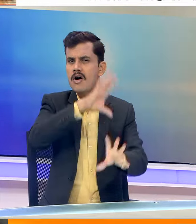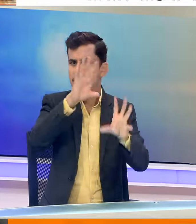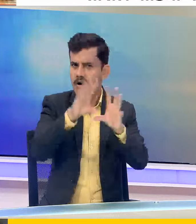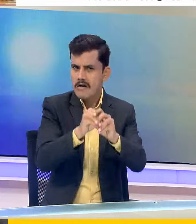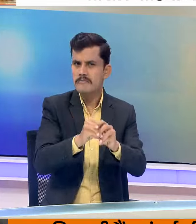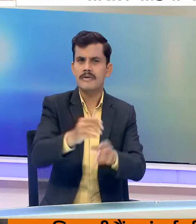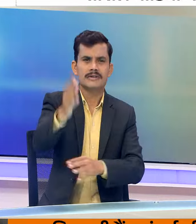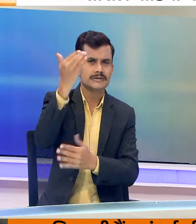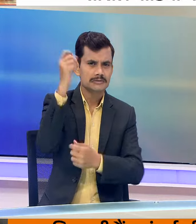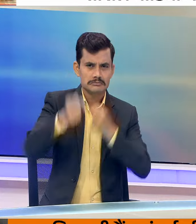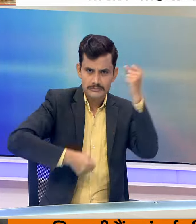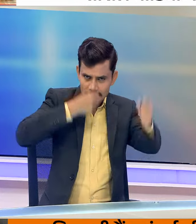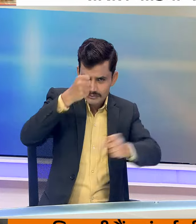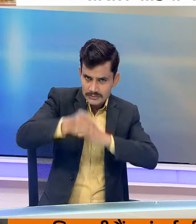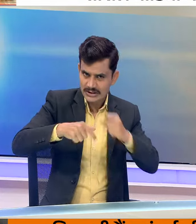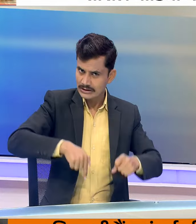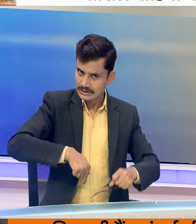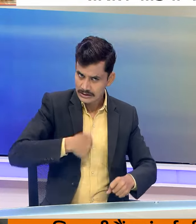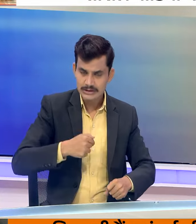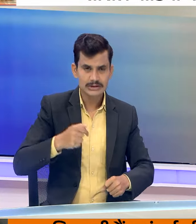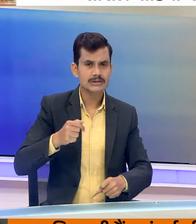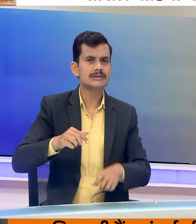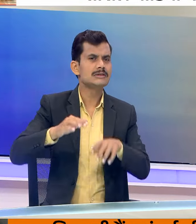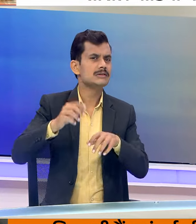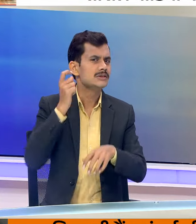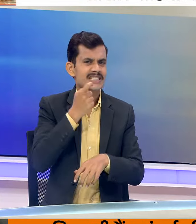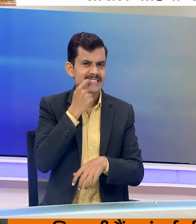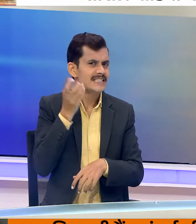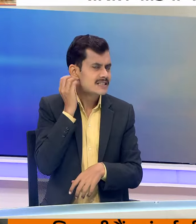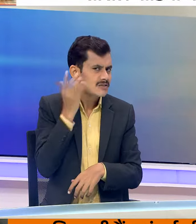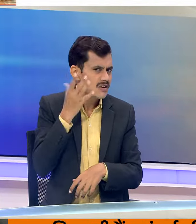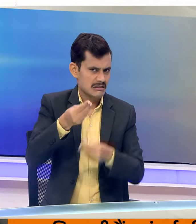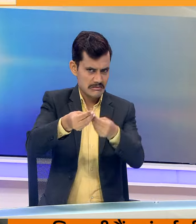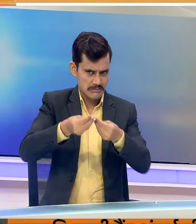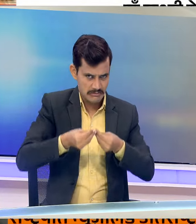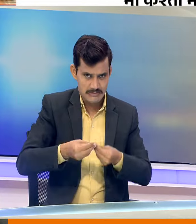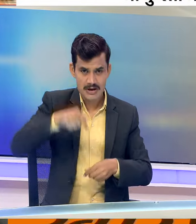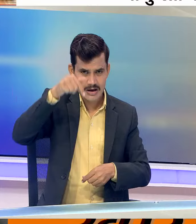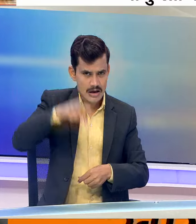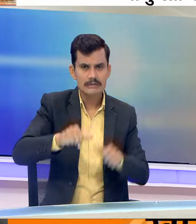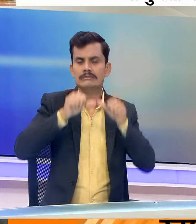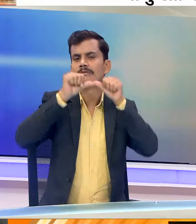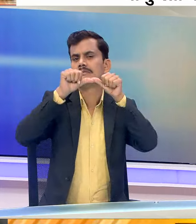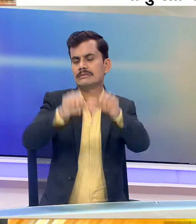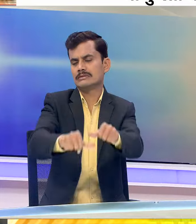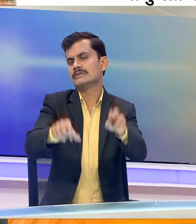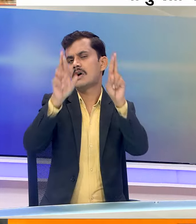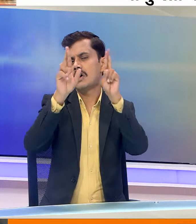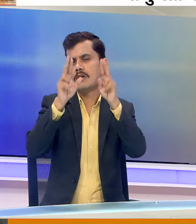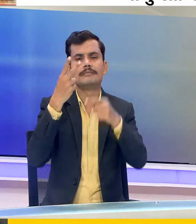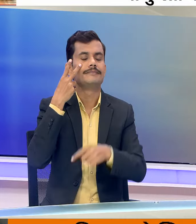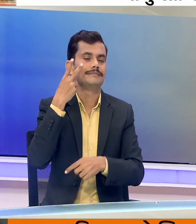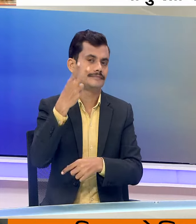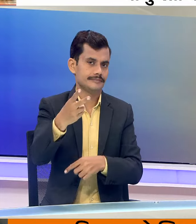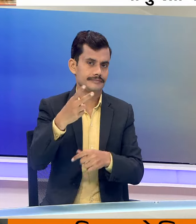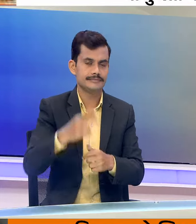ऑफ स्पोर्ट्स में खुद के लिए सिल्वर मेडल देने की अपील की, जिस पर आज फैसला भी आ सकता है।